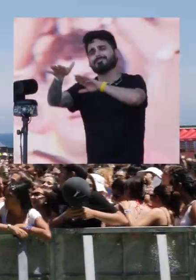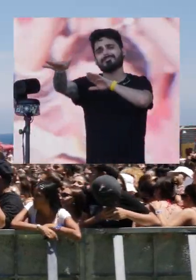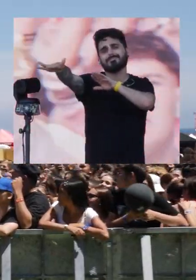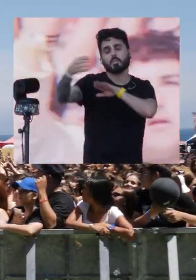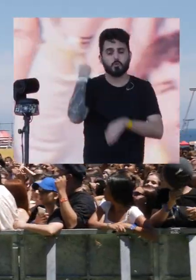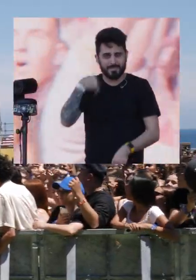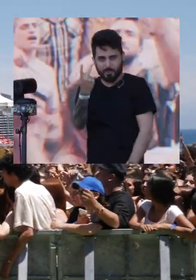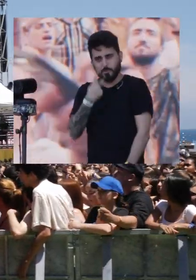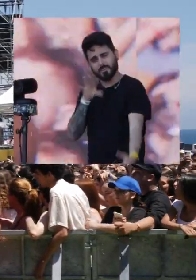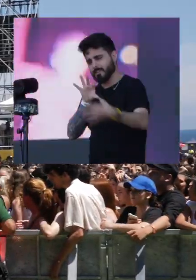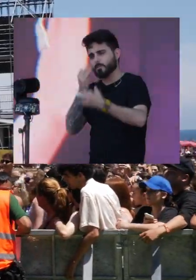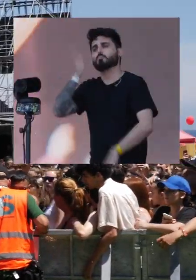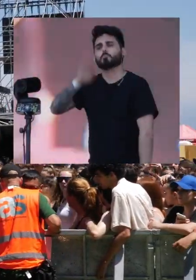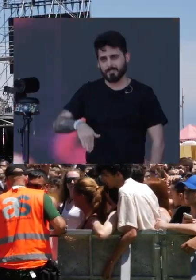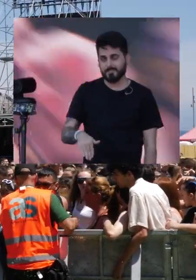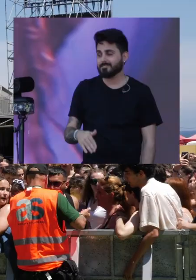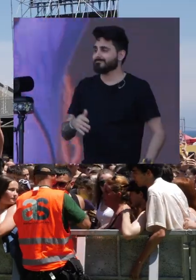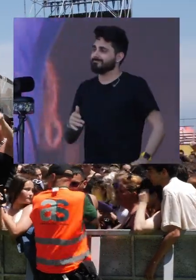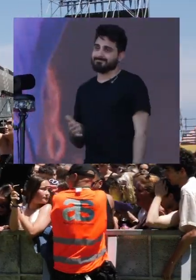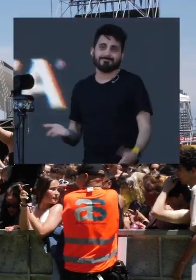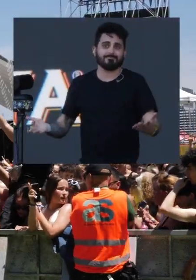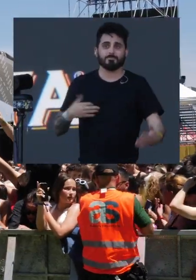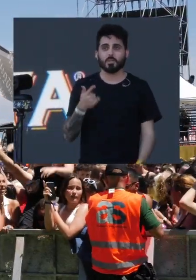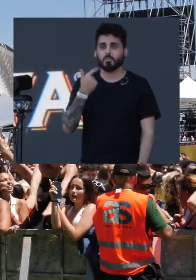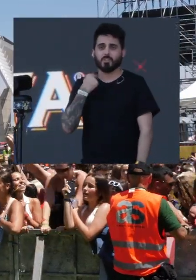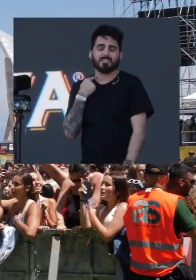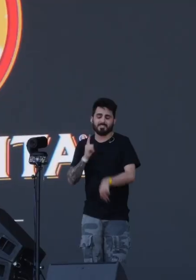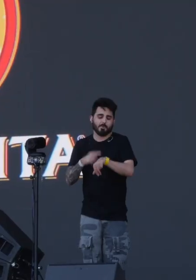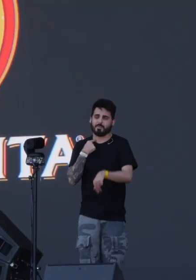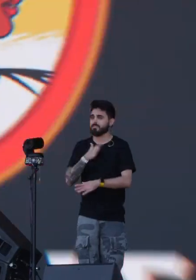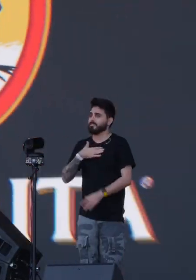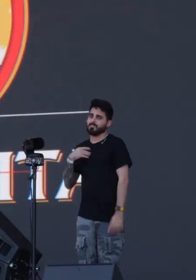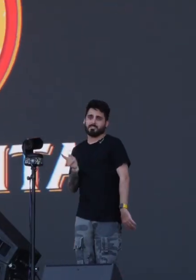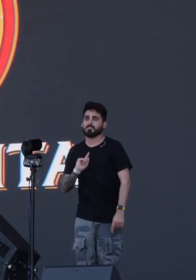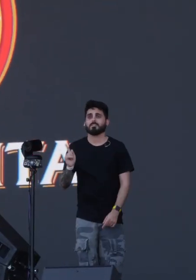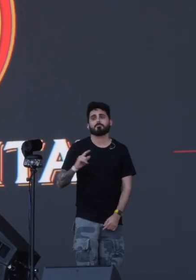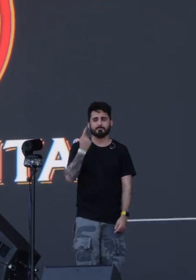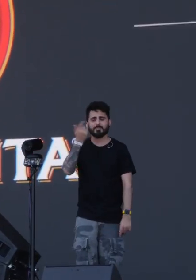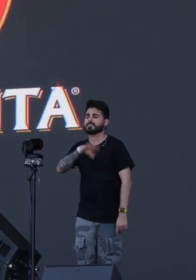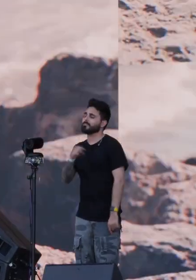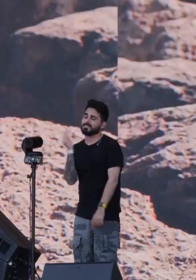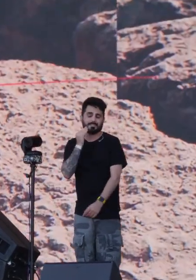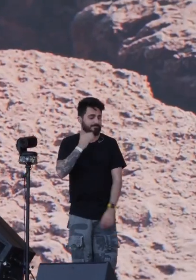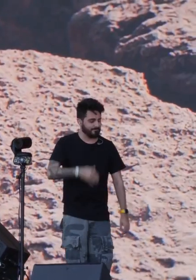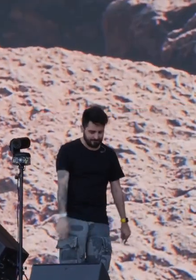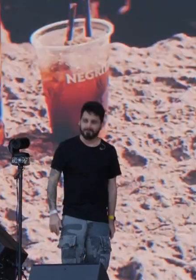perdida. Jo pensava, bebé, que estaves fet a mida. No tinc temps pel merda, tinc la música, em crida. Però sembla